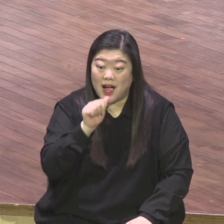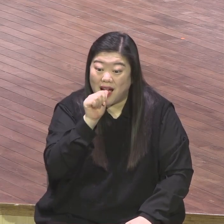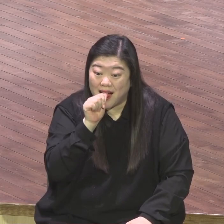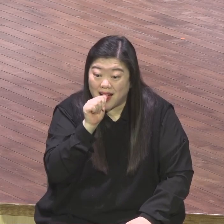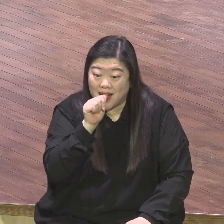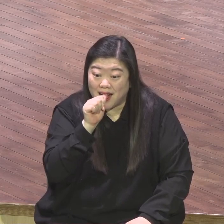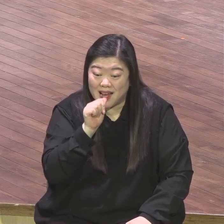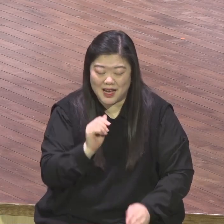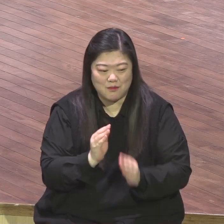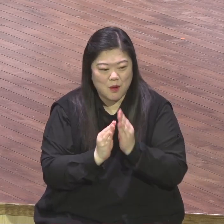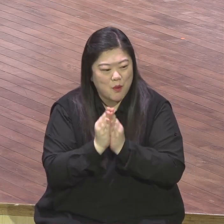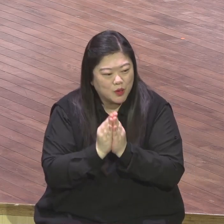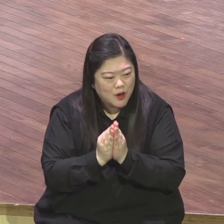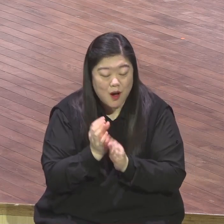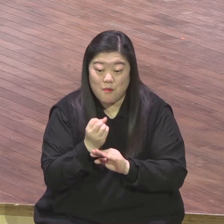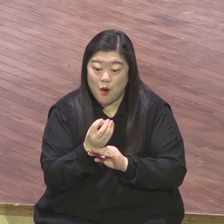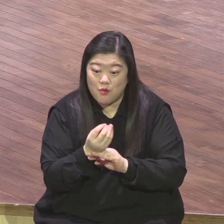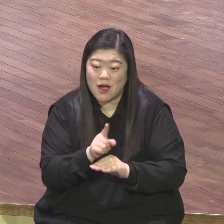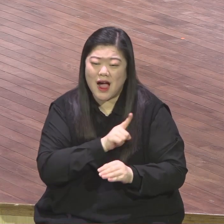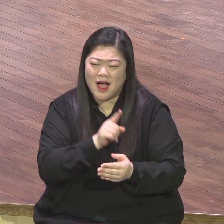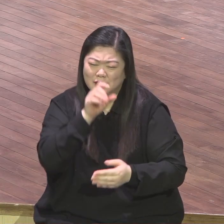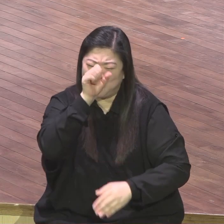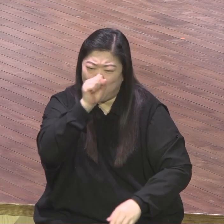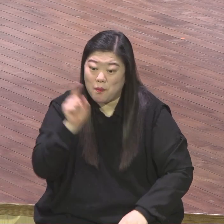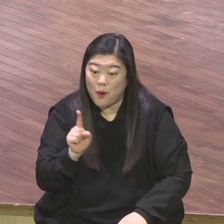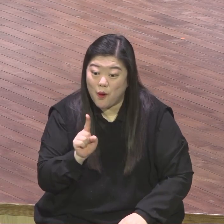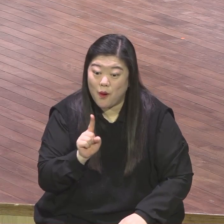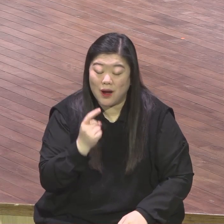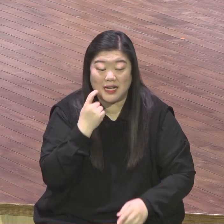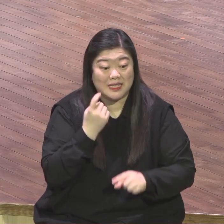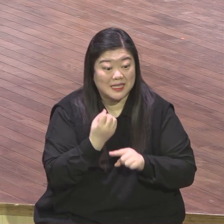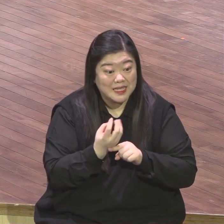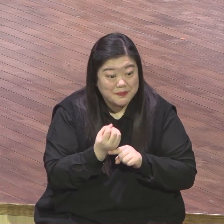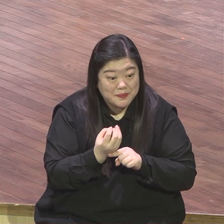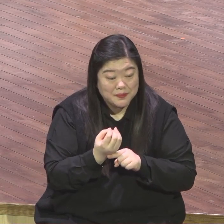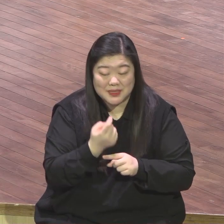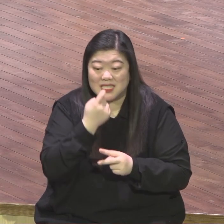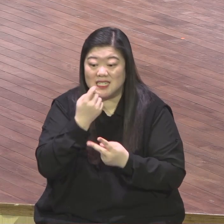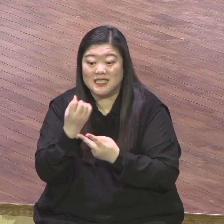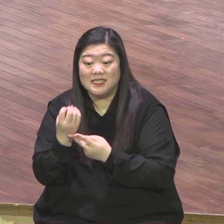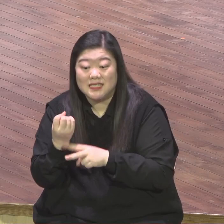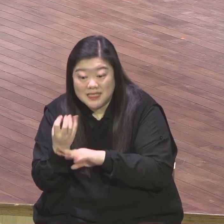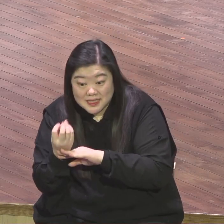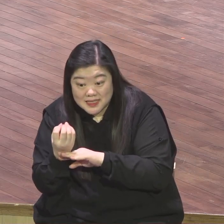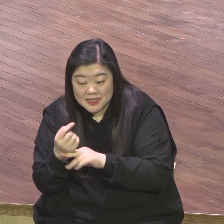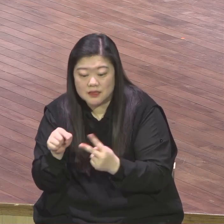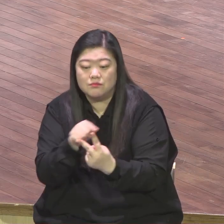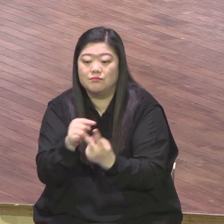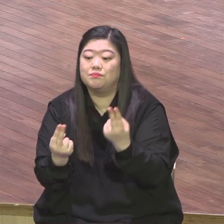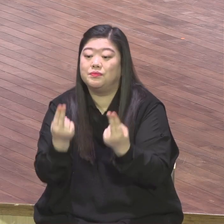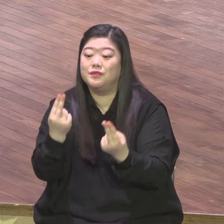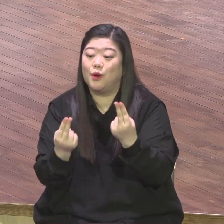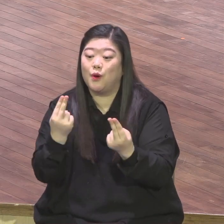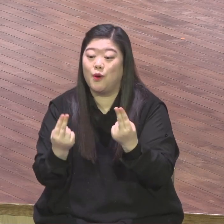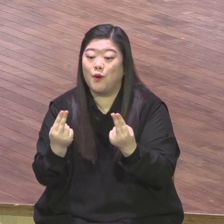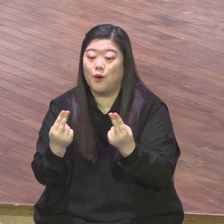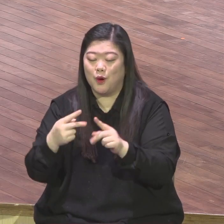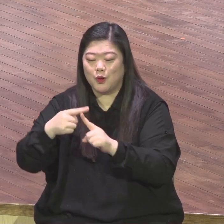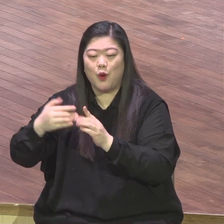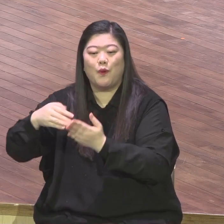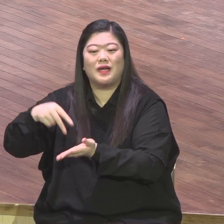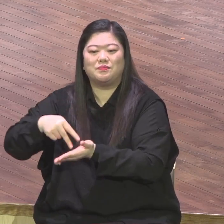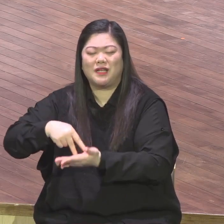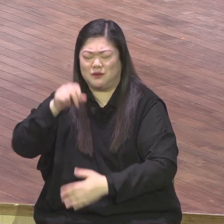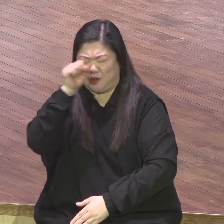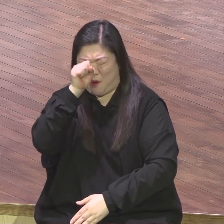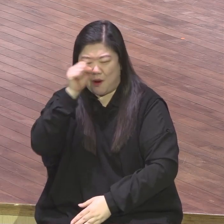수 있는데 정답은 은이에요. 은. 아니 왜 비싼 금이 아니라 은입니까? 그 이유가